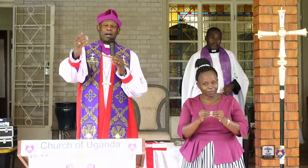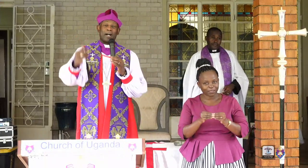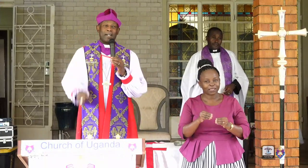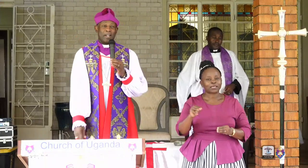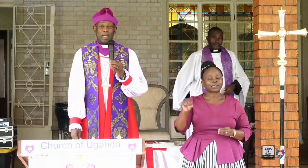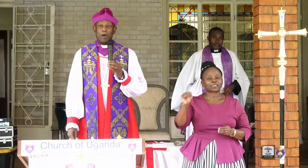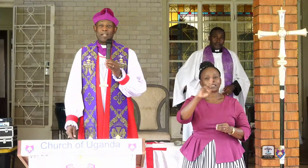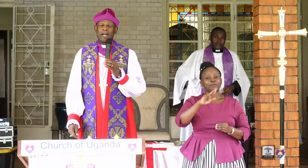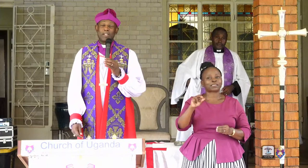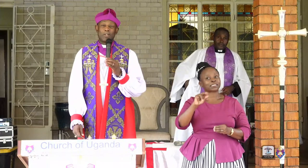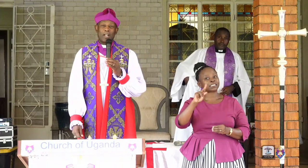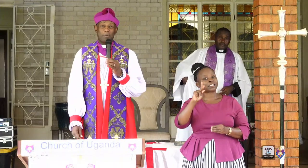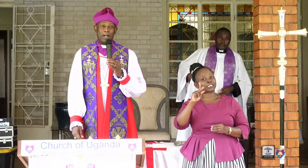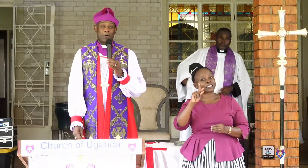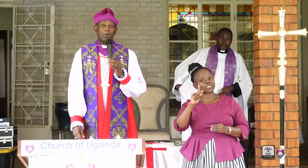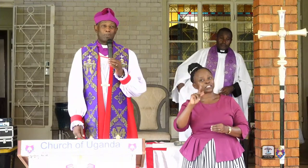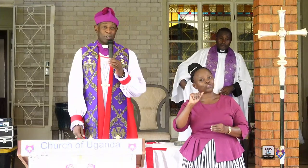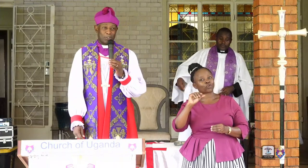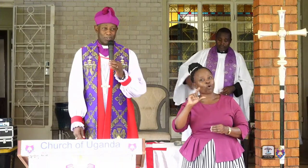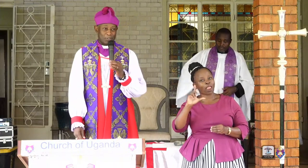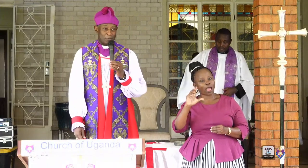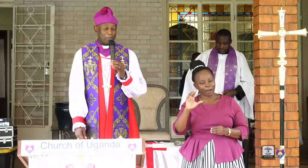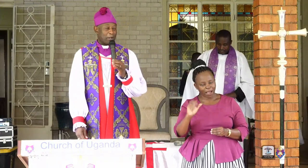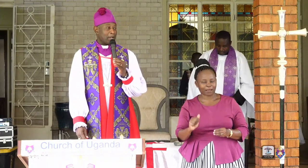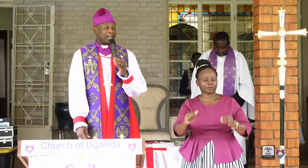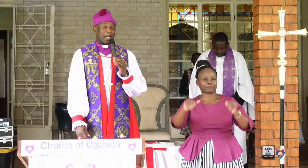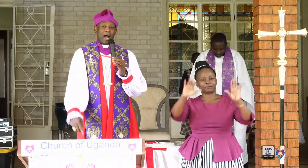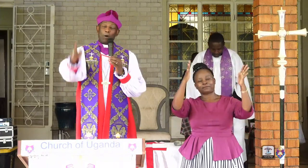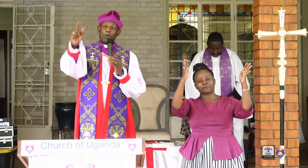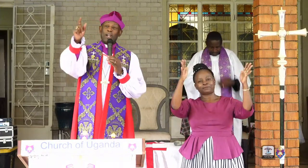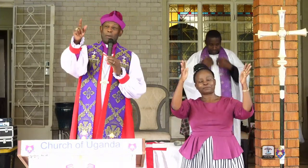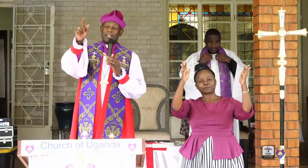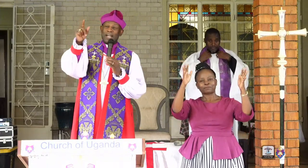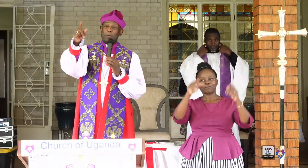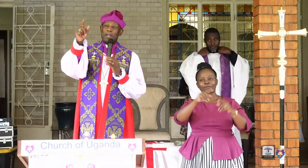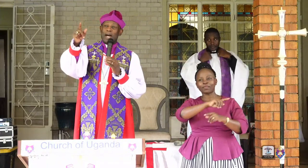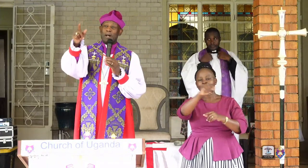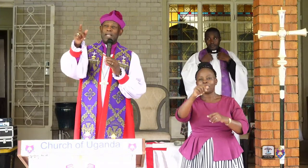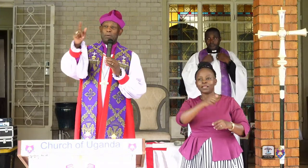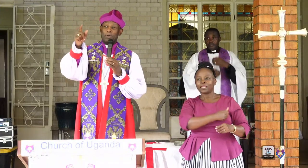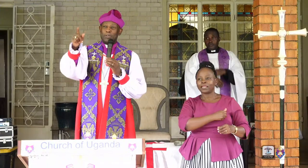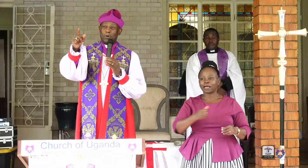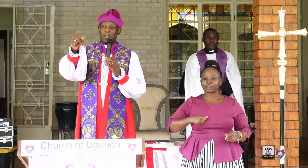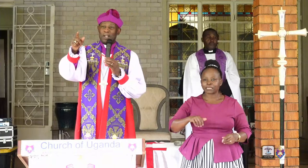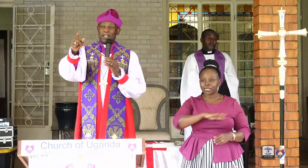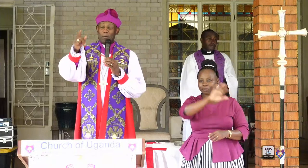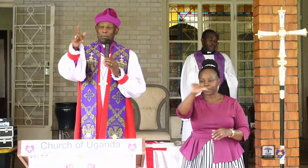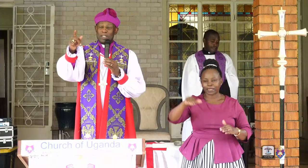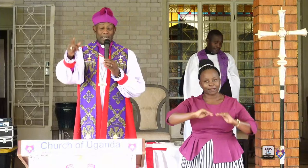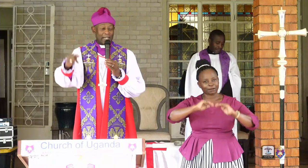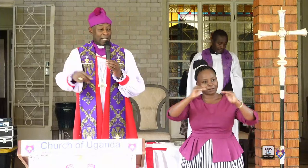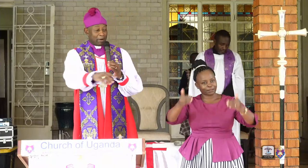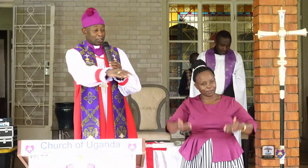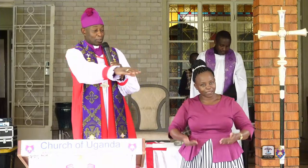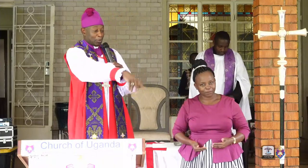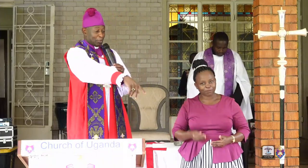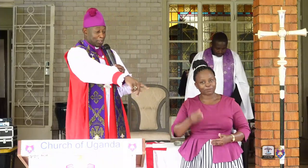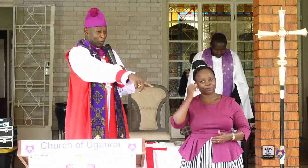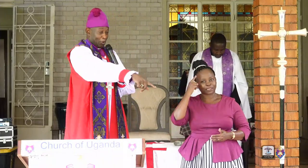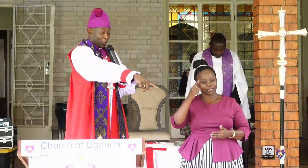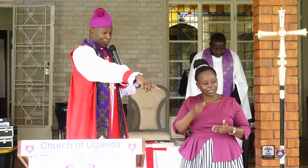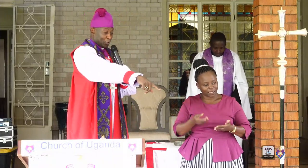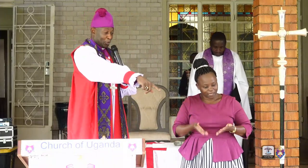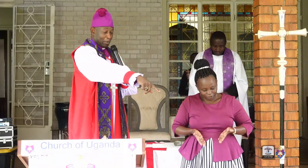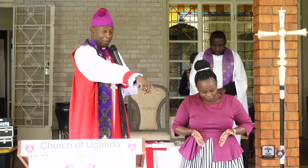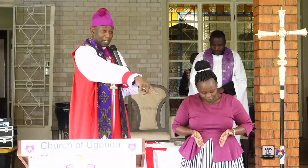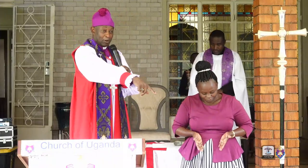Kyolaba ne Ordinary Kyolaba congratulations Mukama yebazibwe awono n'abakyala mwenna abali embuto namutegere nga we yasumuludde